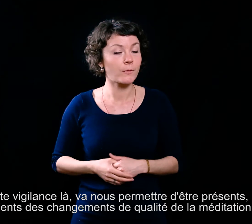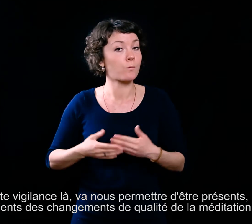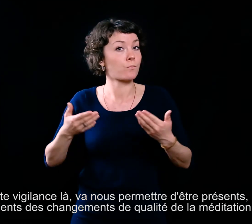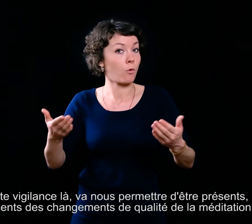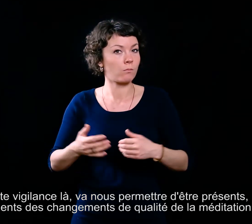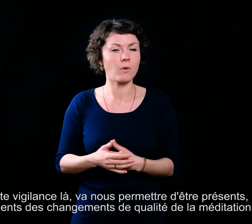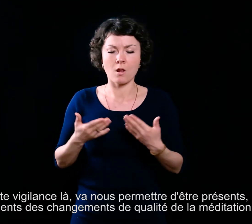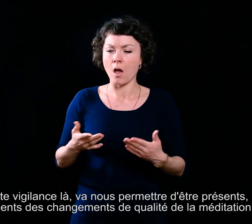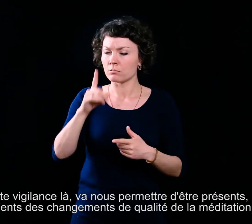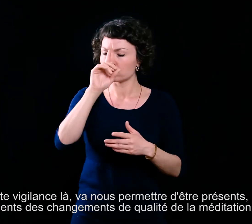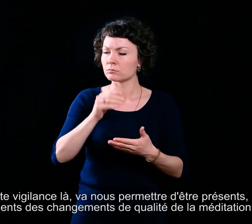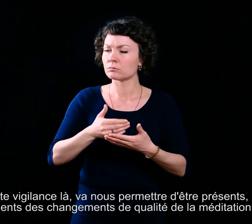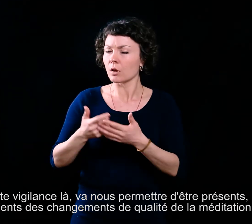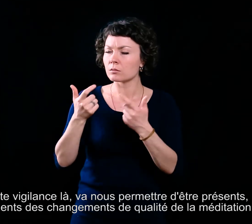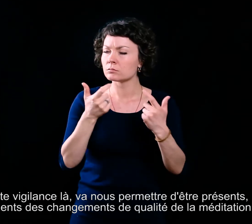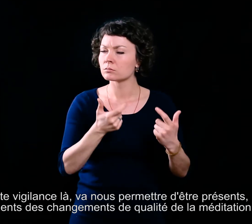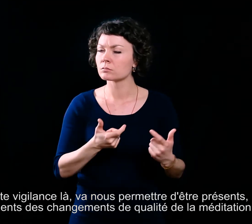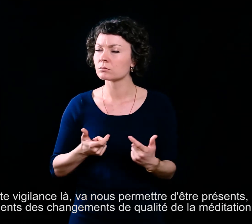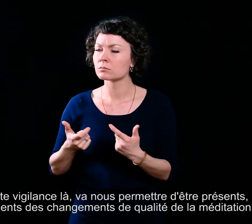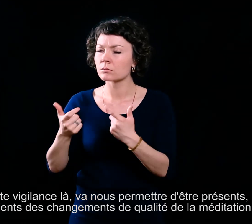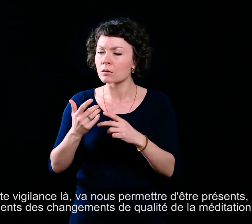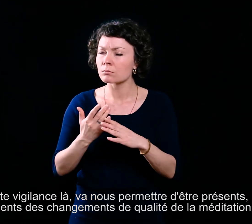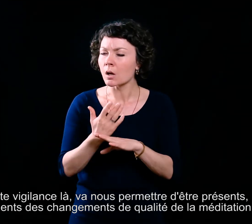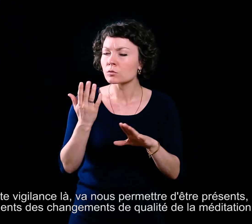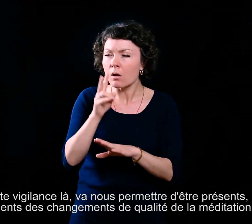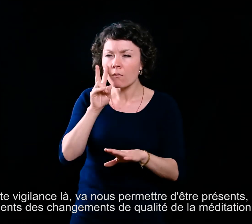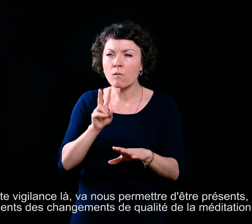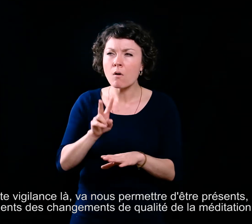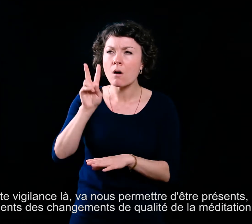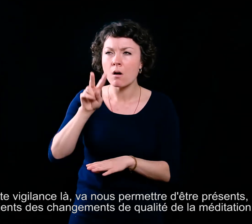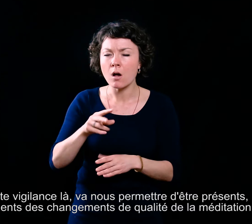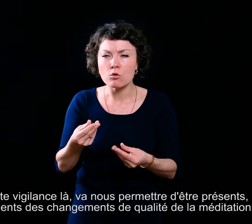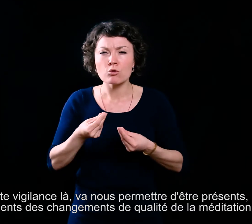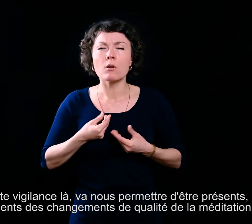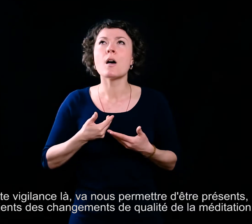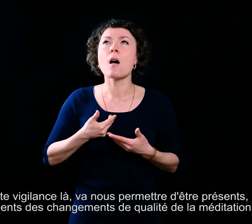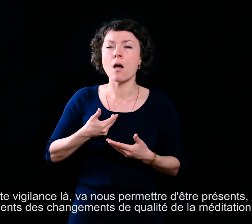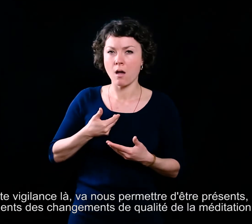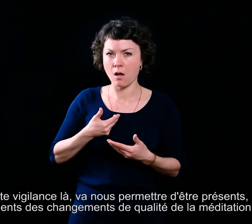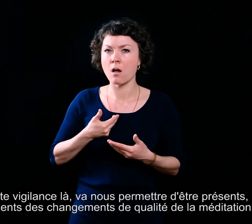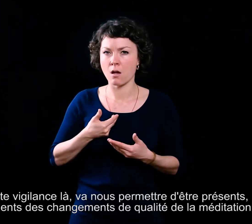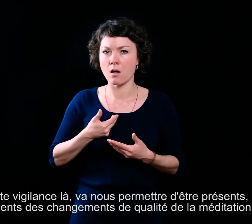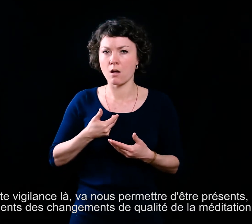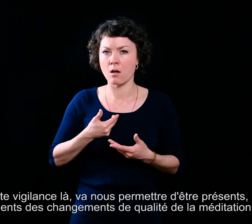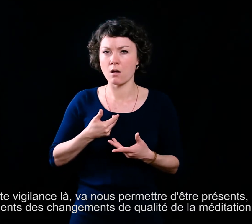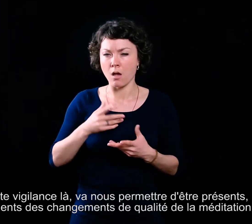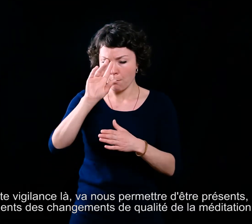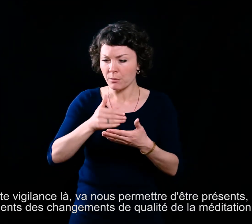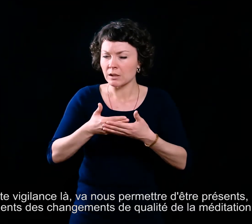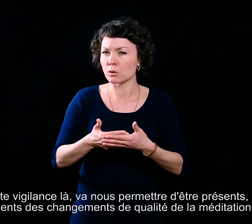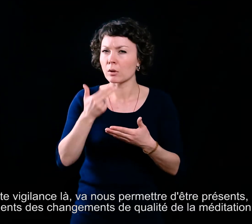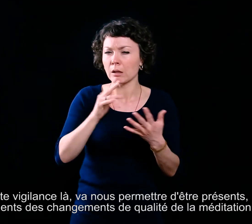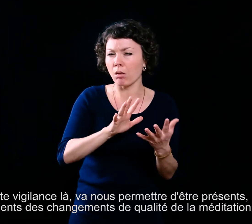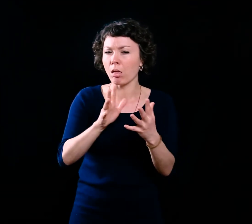Et donc cette vigilance-là va nous permettre d'être présent, d'être conscient des changements de qualité de la